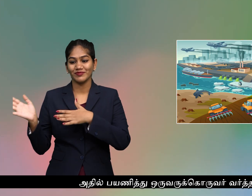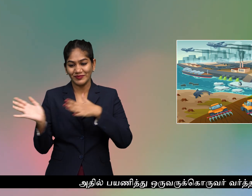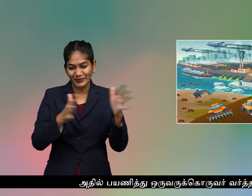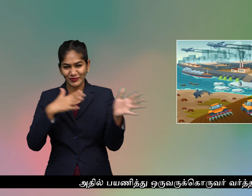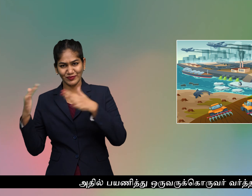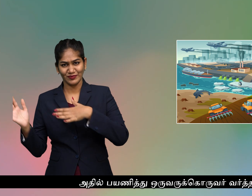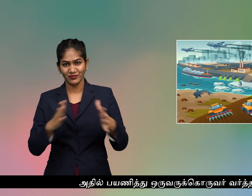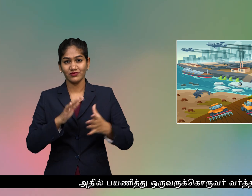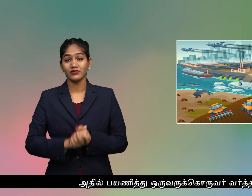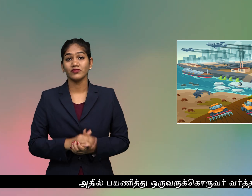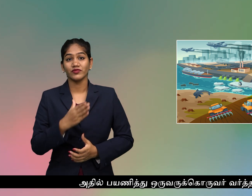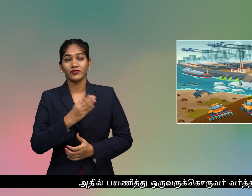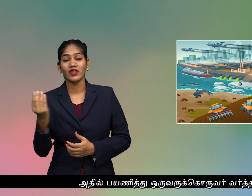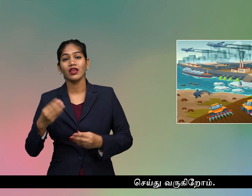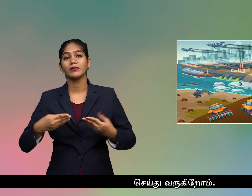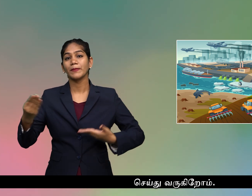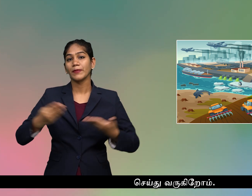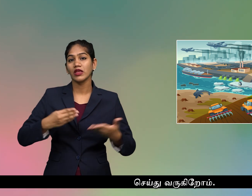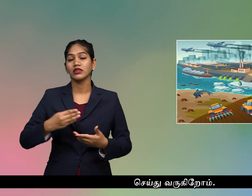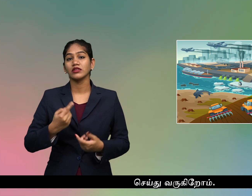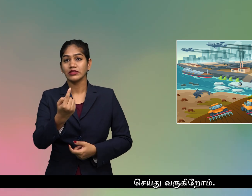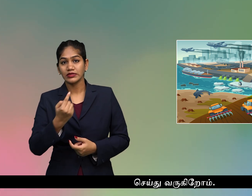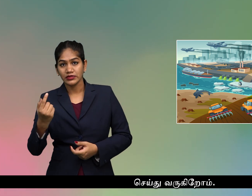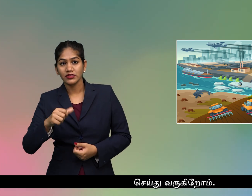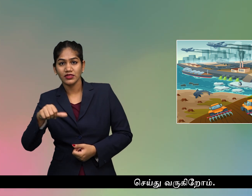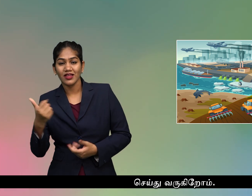பயணித்து ஒருவருக்கொருவர் வர்த்தகம் செய்து வருகிறோம்.